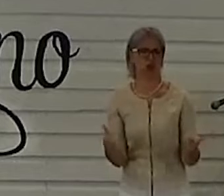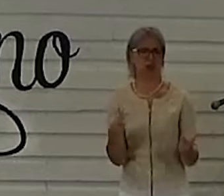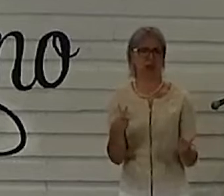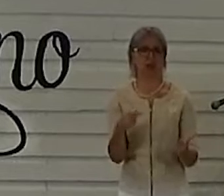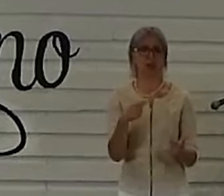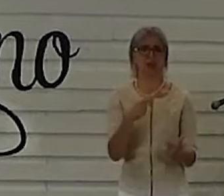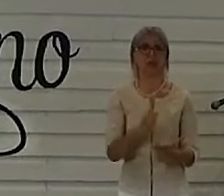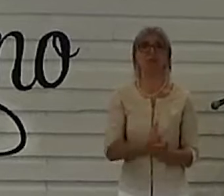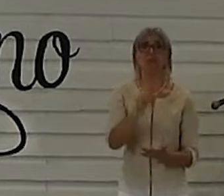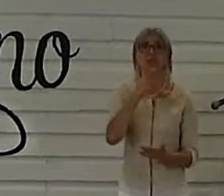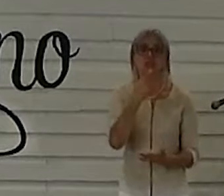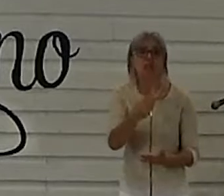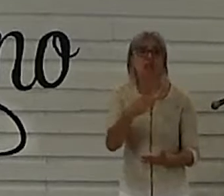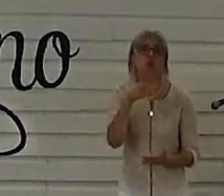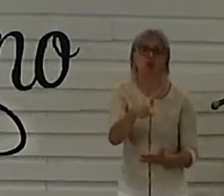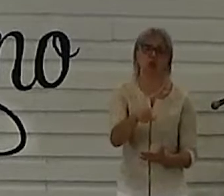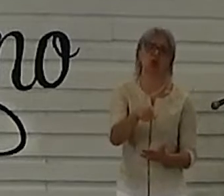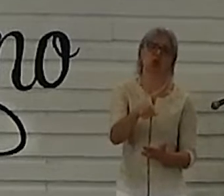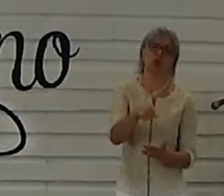servitore,